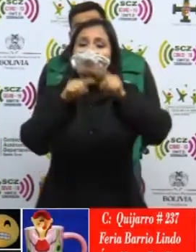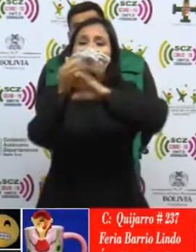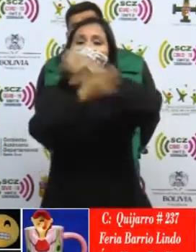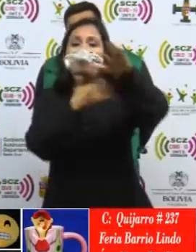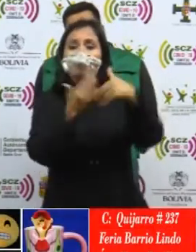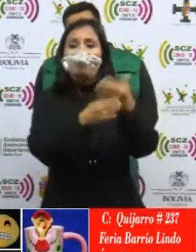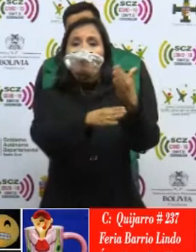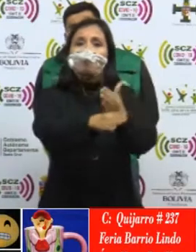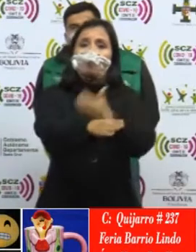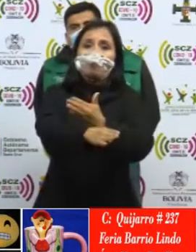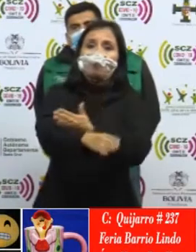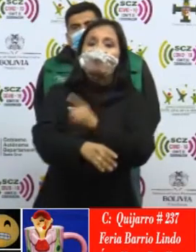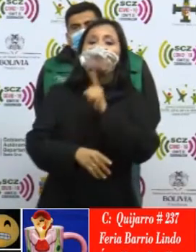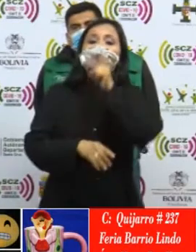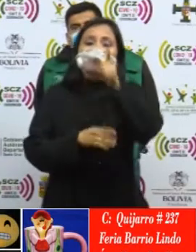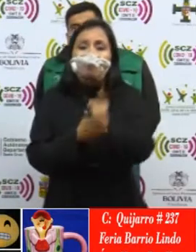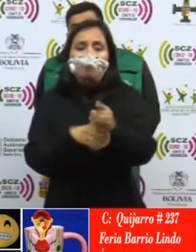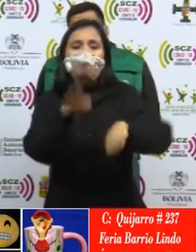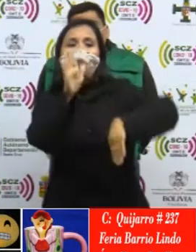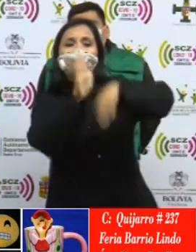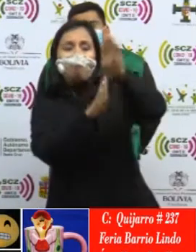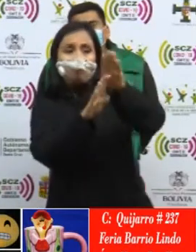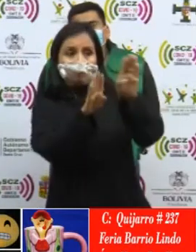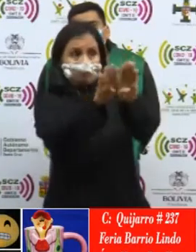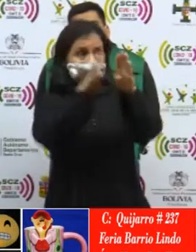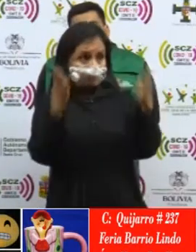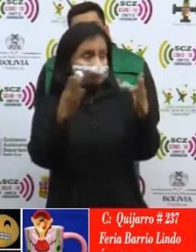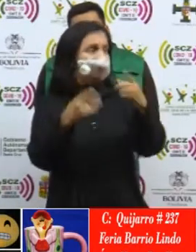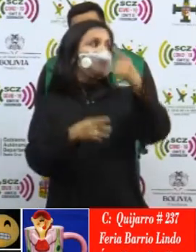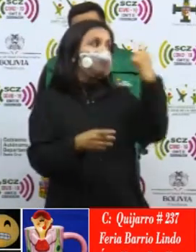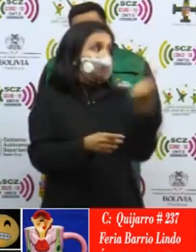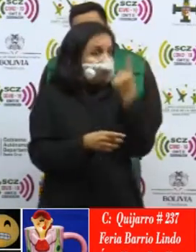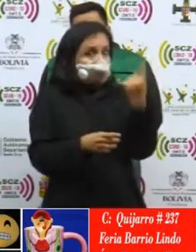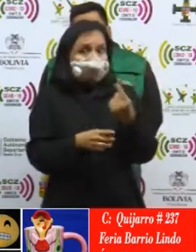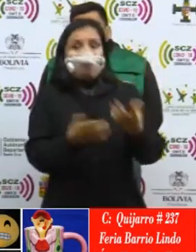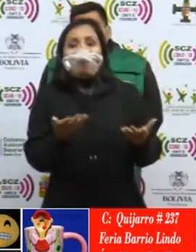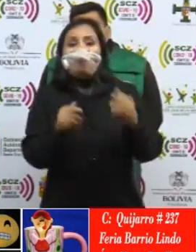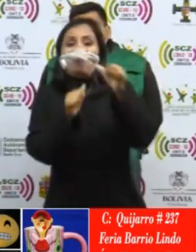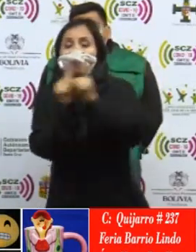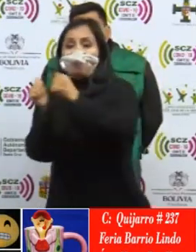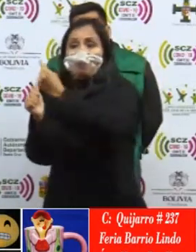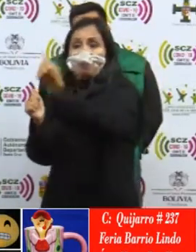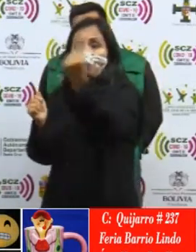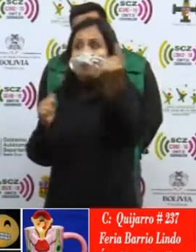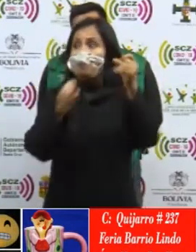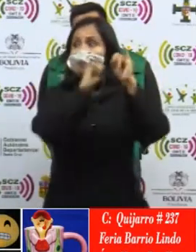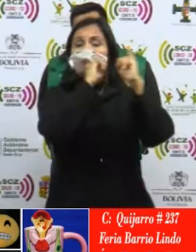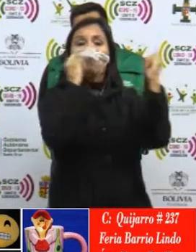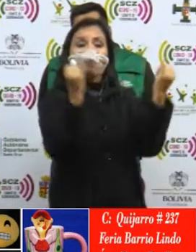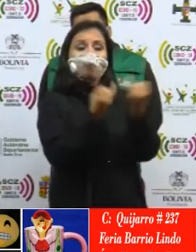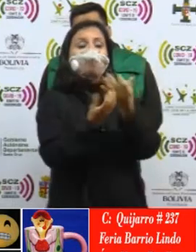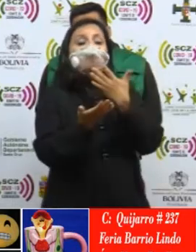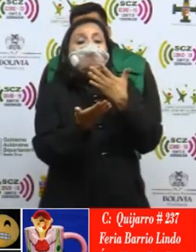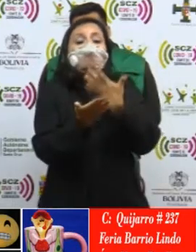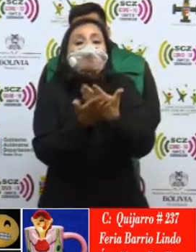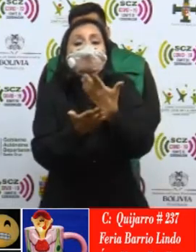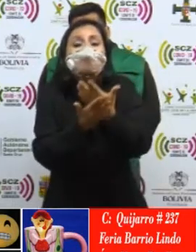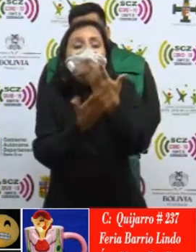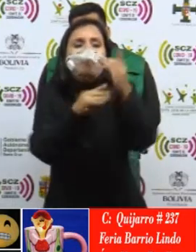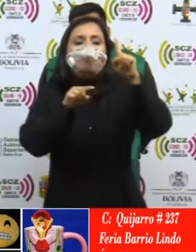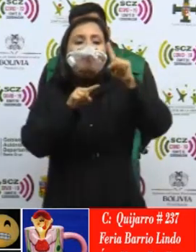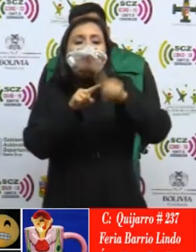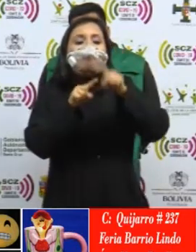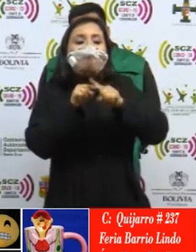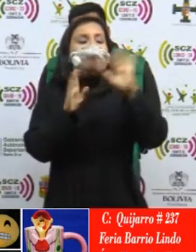procesos de invitación, con seguridad que la mayor apertura de las instituciones siempre se dará. Y cada uno de ellos hará la propuesta en base a